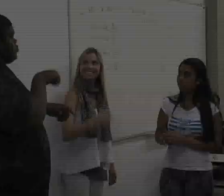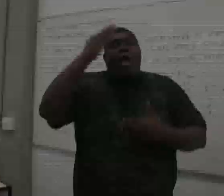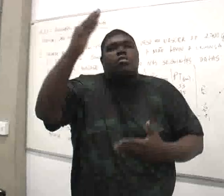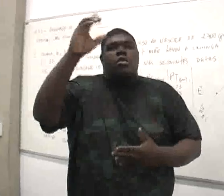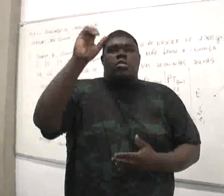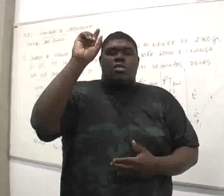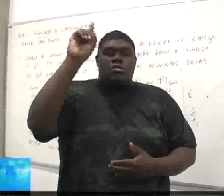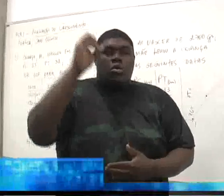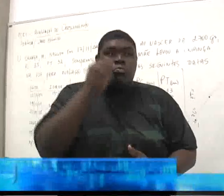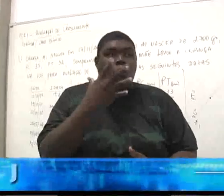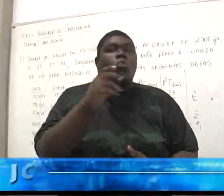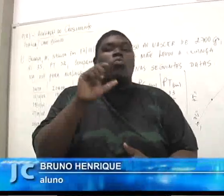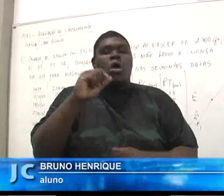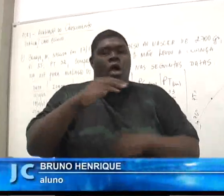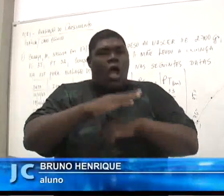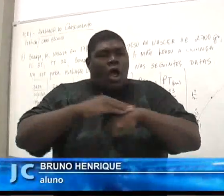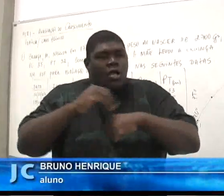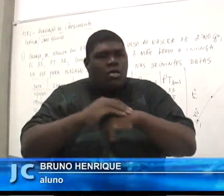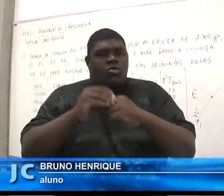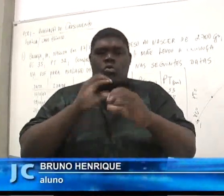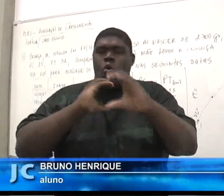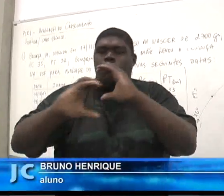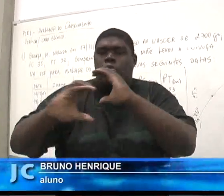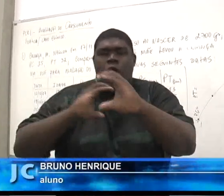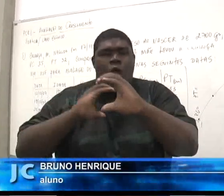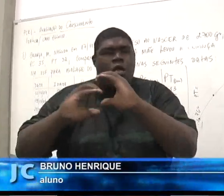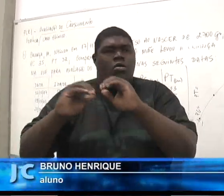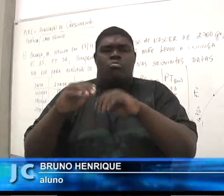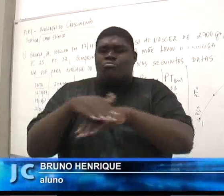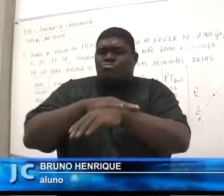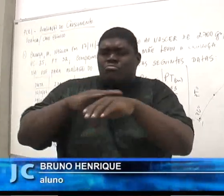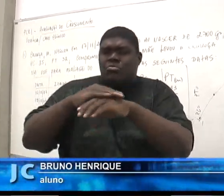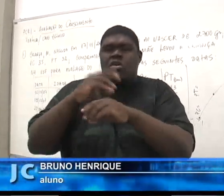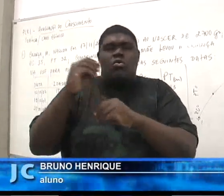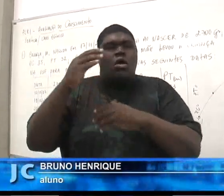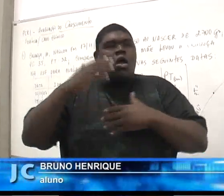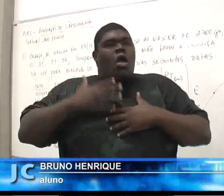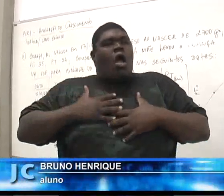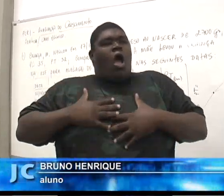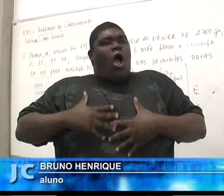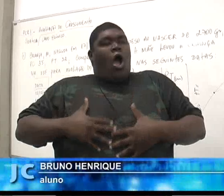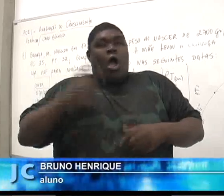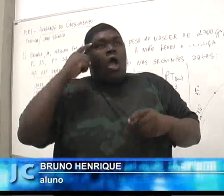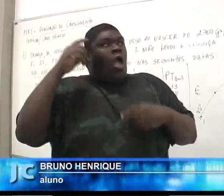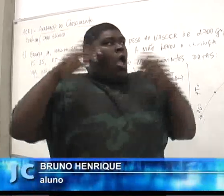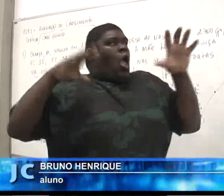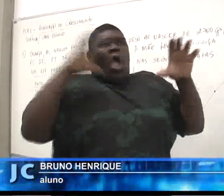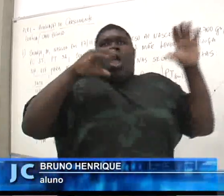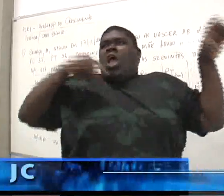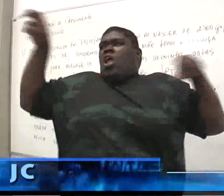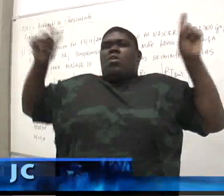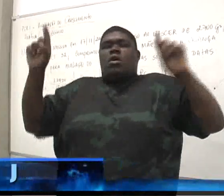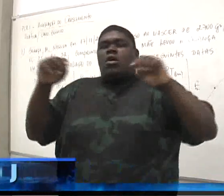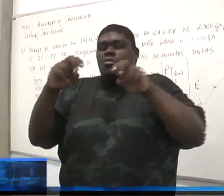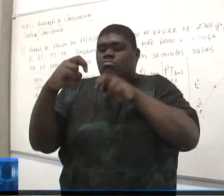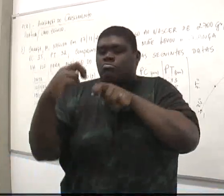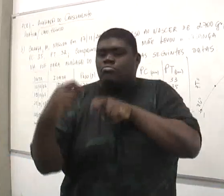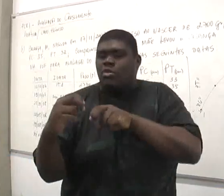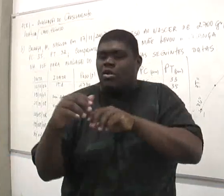Eu agradeço demais a Deus pelo carinho e a comunicação que essa universidade tem proporcionado a nós. Né? Assim, é muito difícil, é